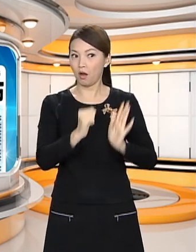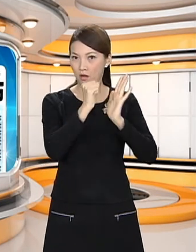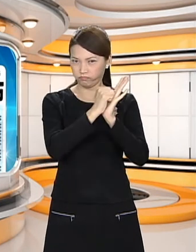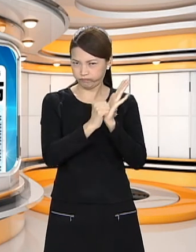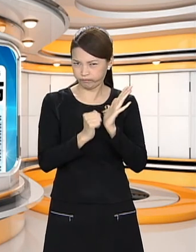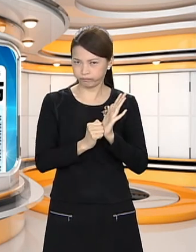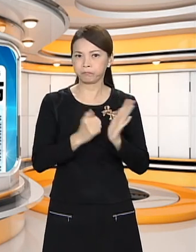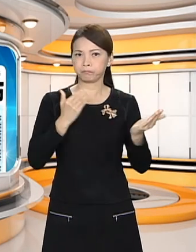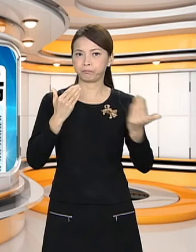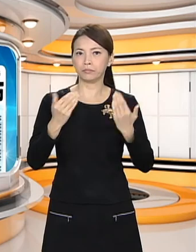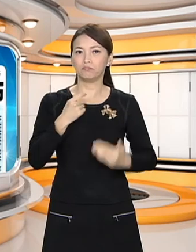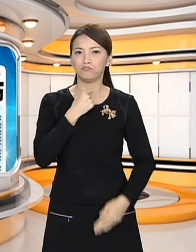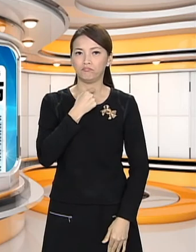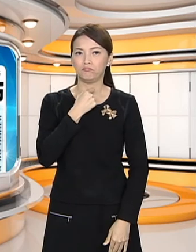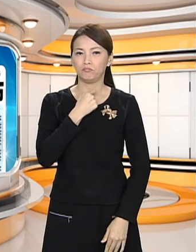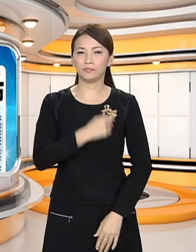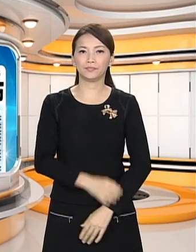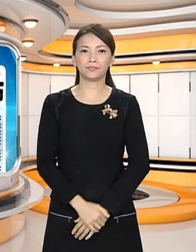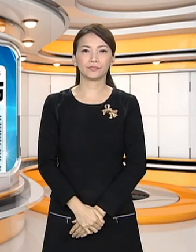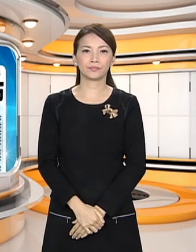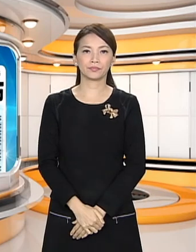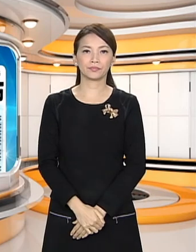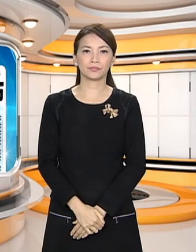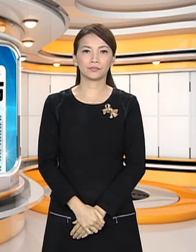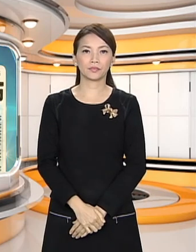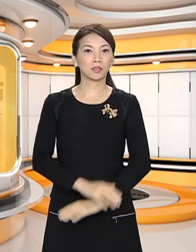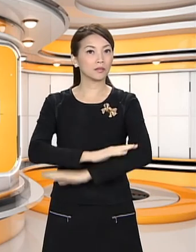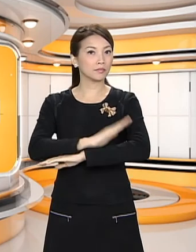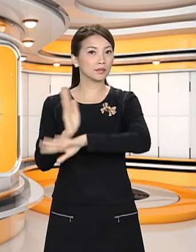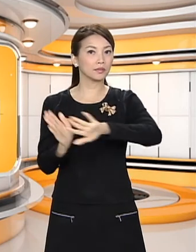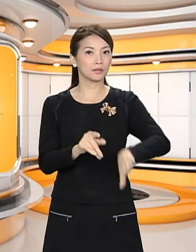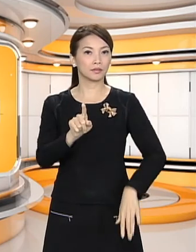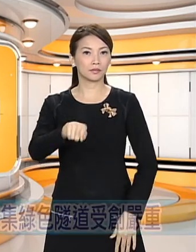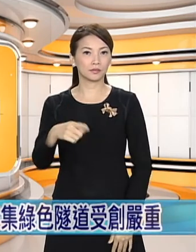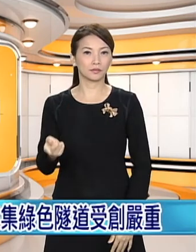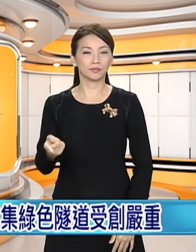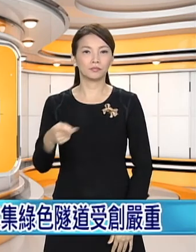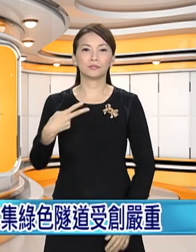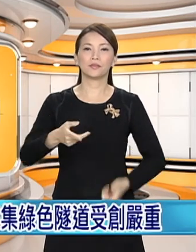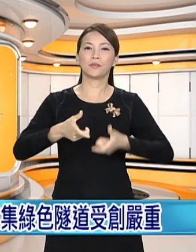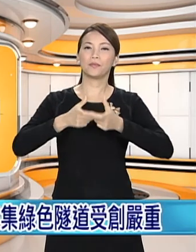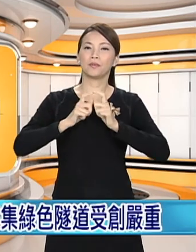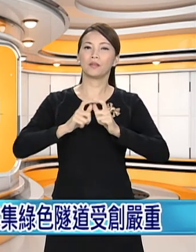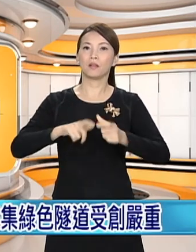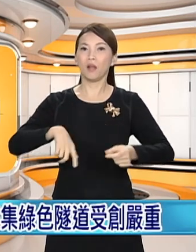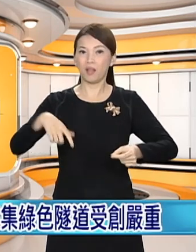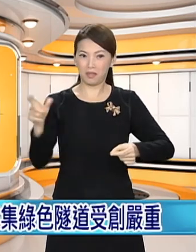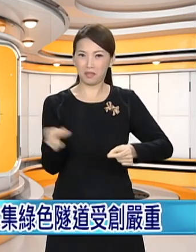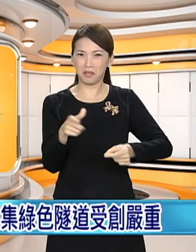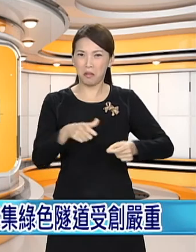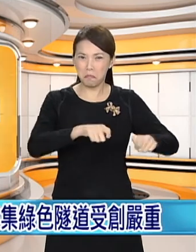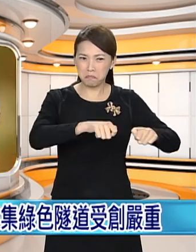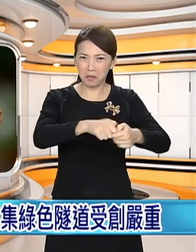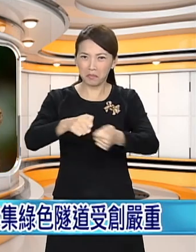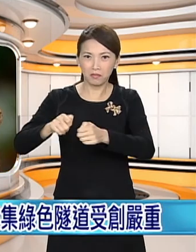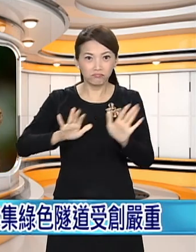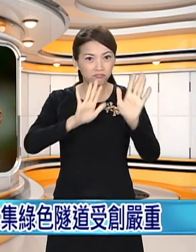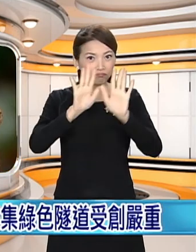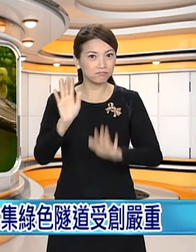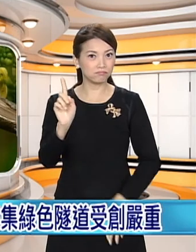而看完了三大报的头条之后，焦点再回到杜鹃台风的灾情。杜